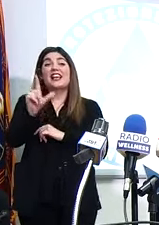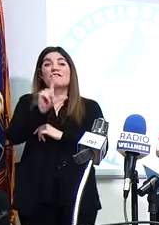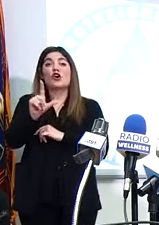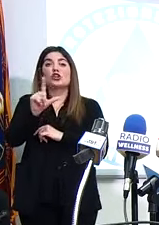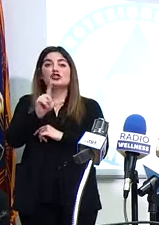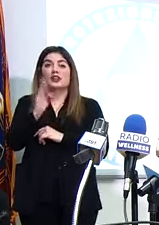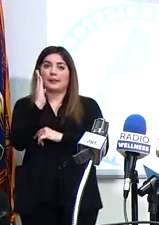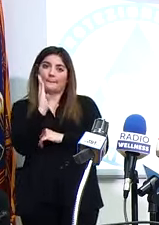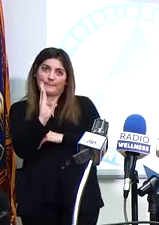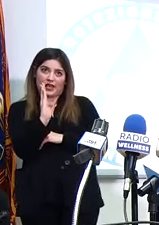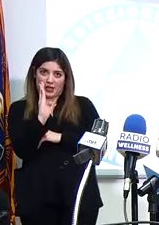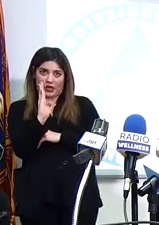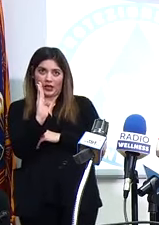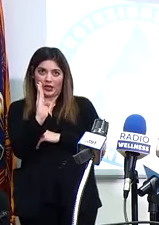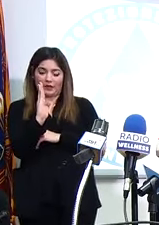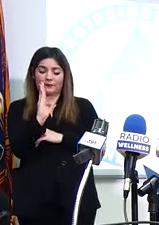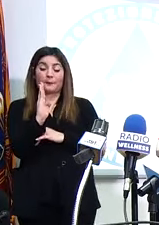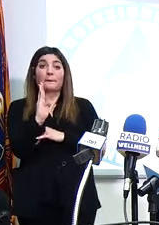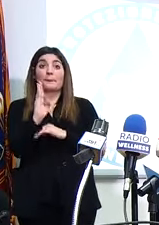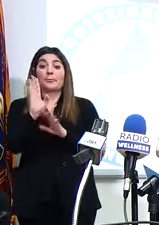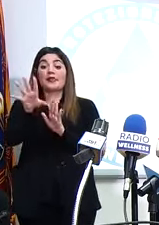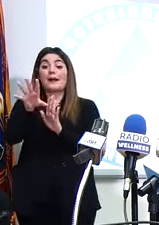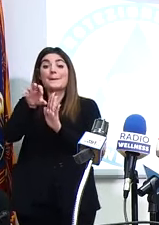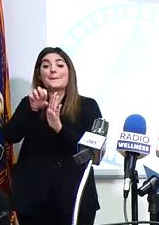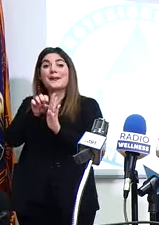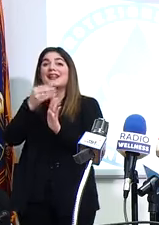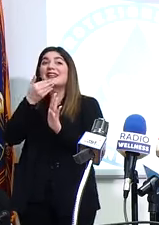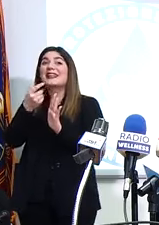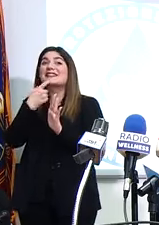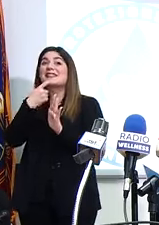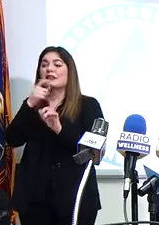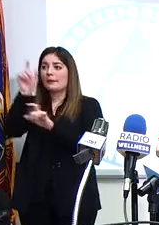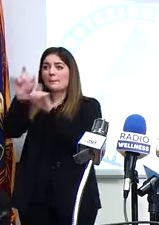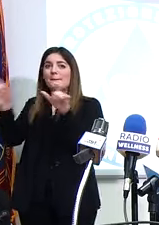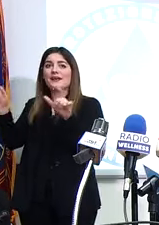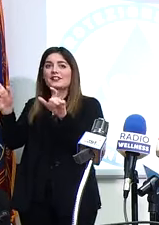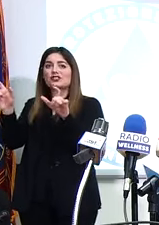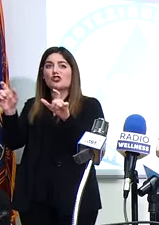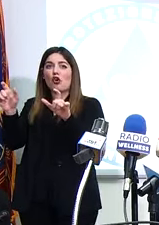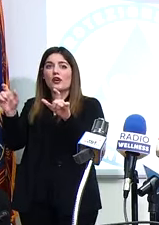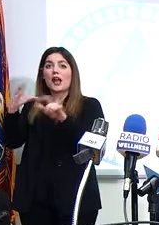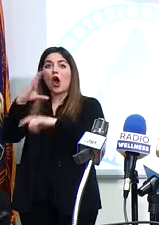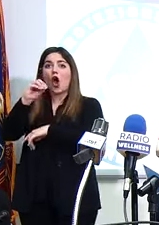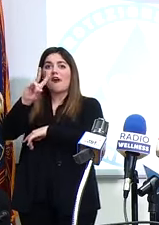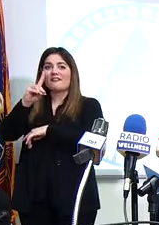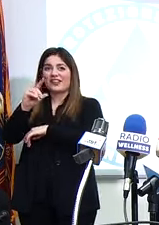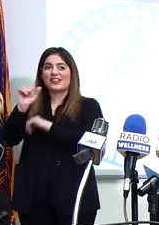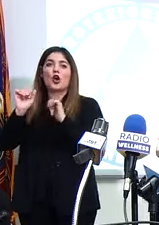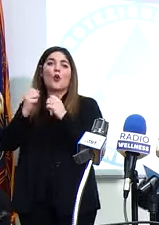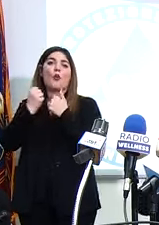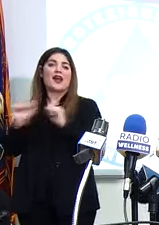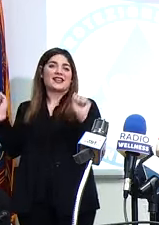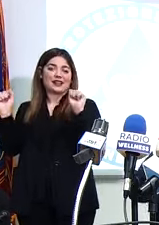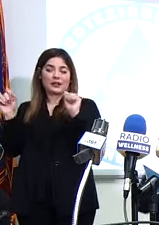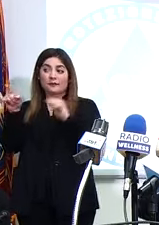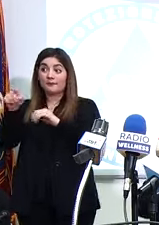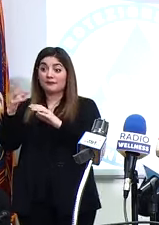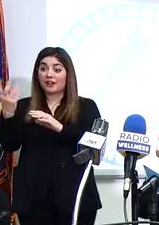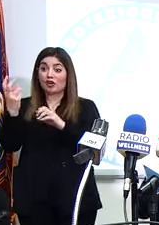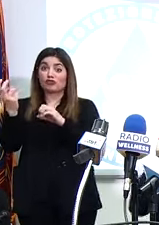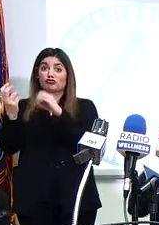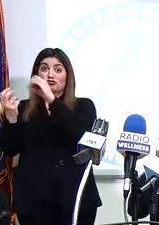le immunoglobuline, da soggetti che sono guariti dal Covid, clonarle a singola cellula, avere molti